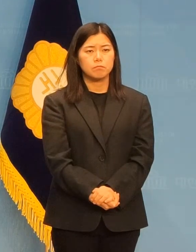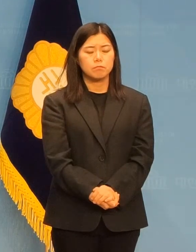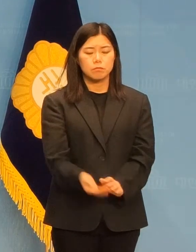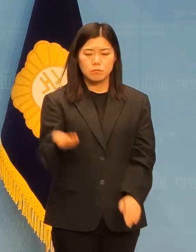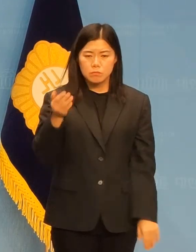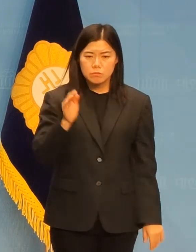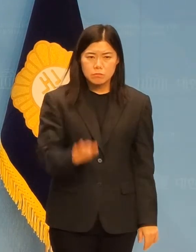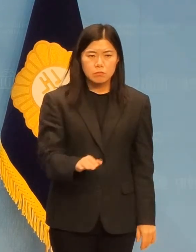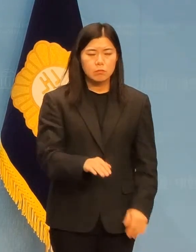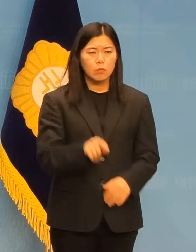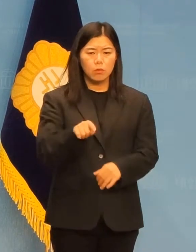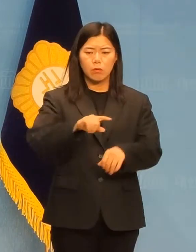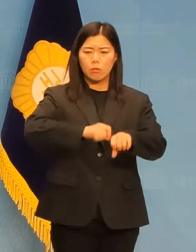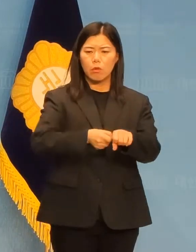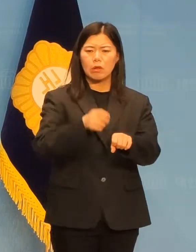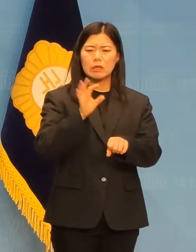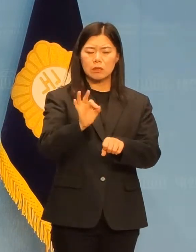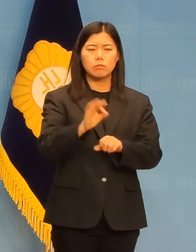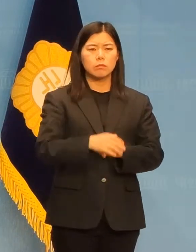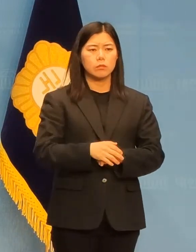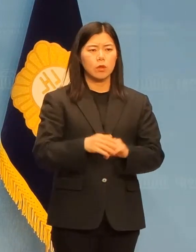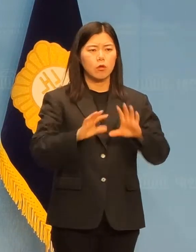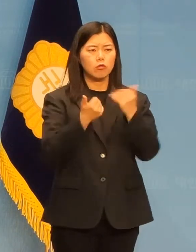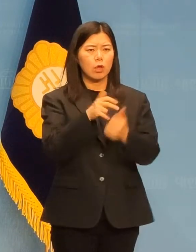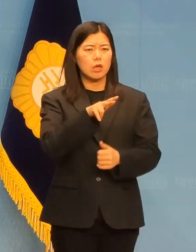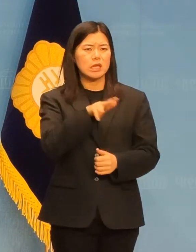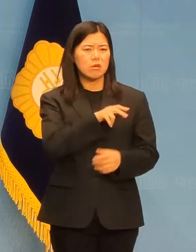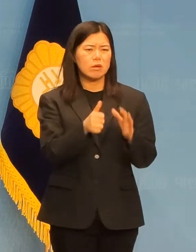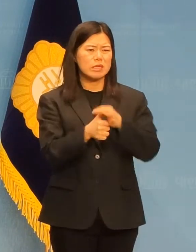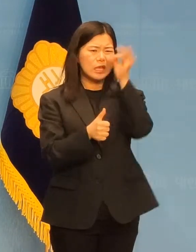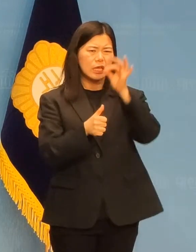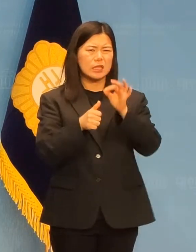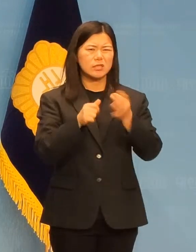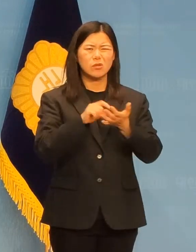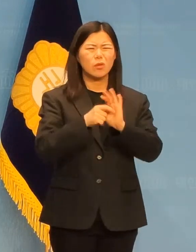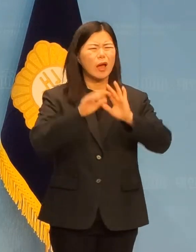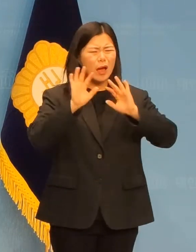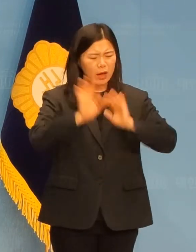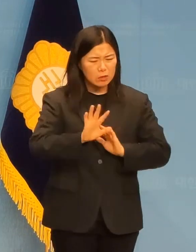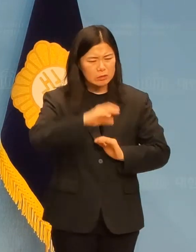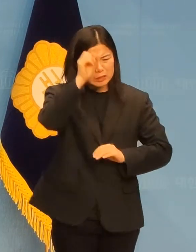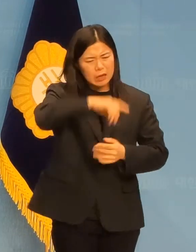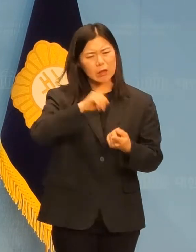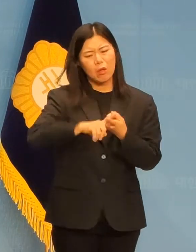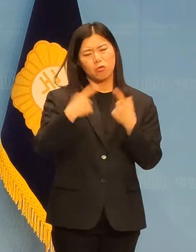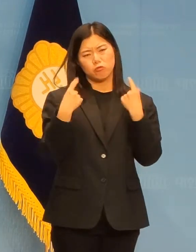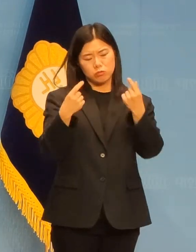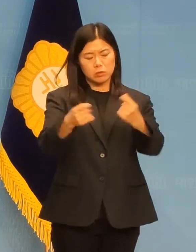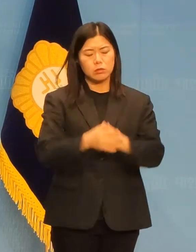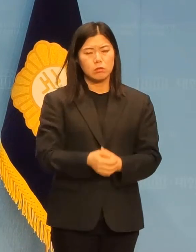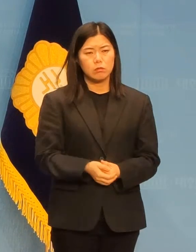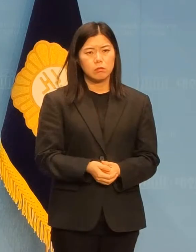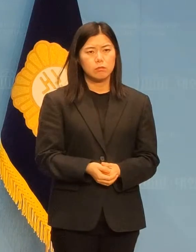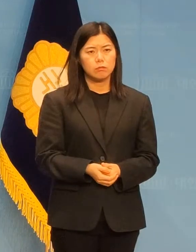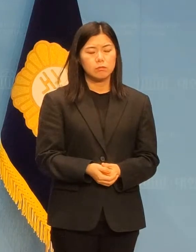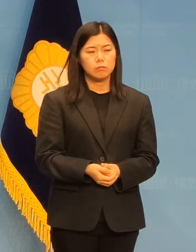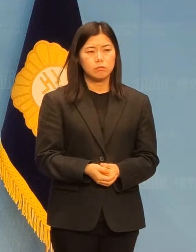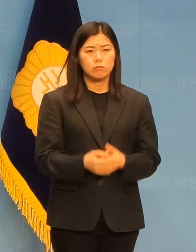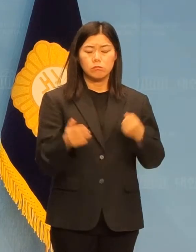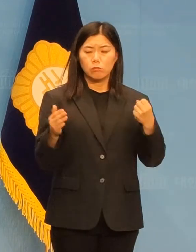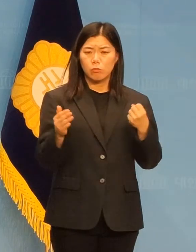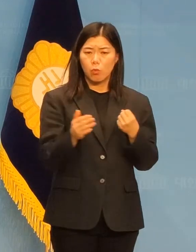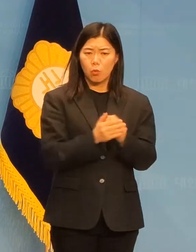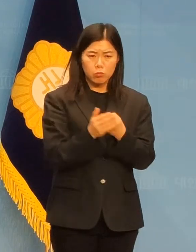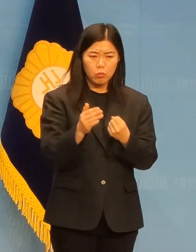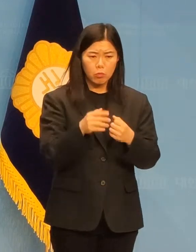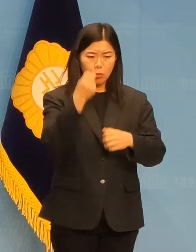이것이 벌금형으로 국회의원직을 그만두지 않게 되었습니다. 그러면 당장 항소해야 되는